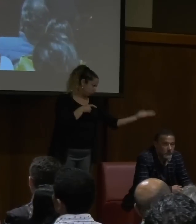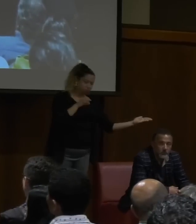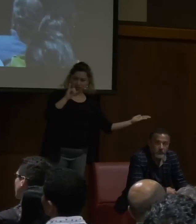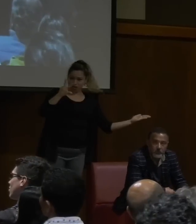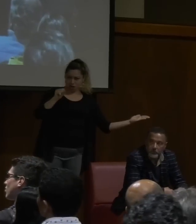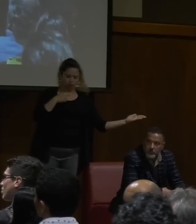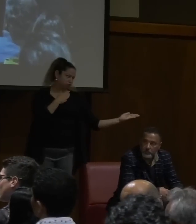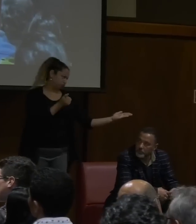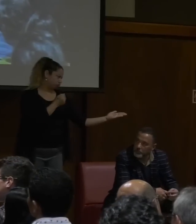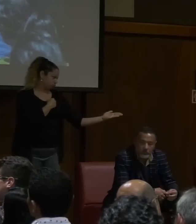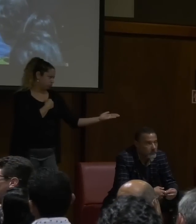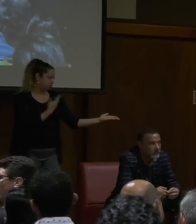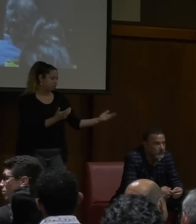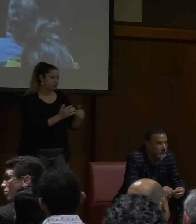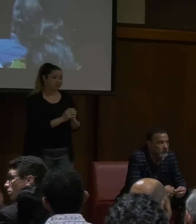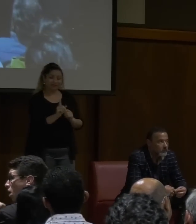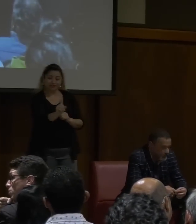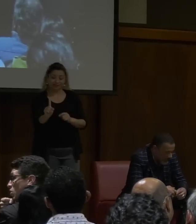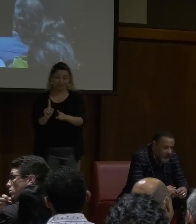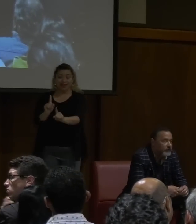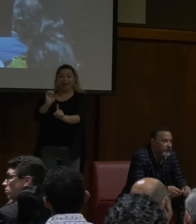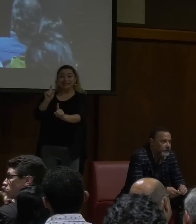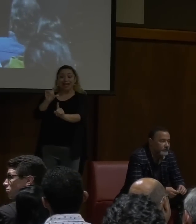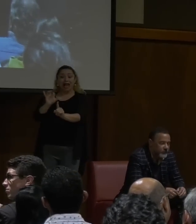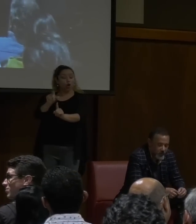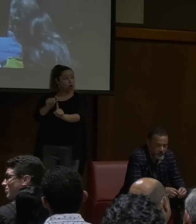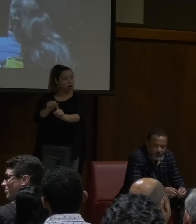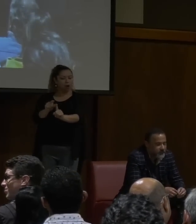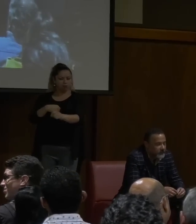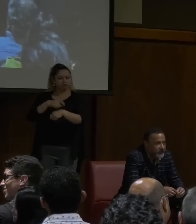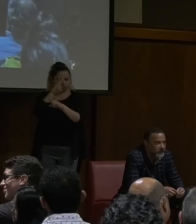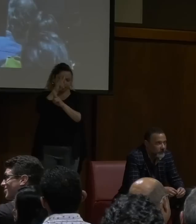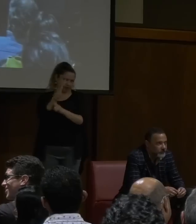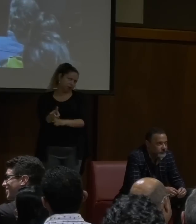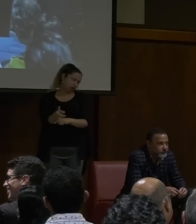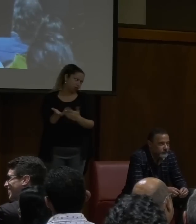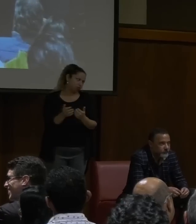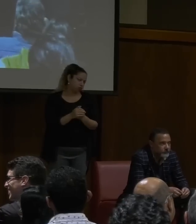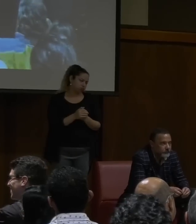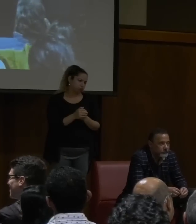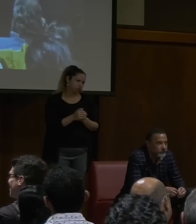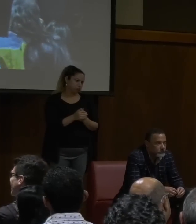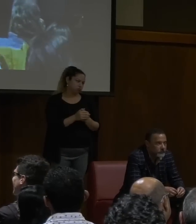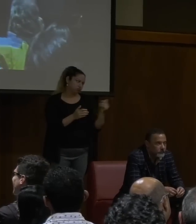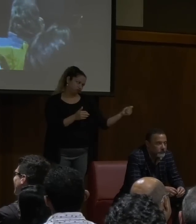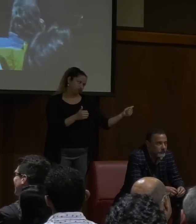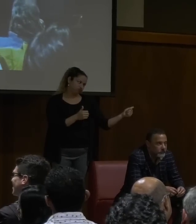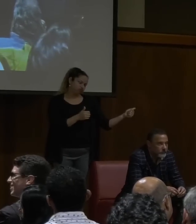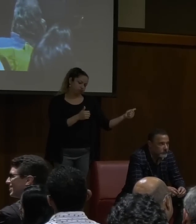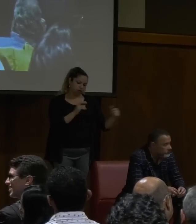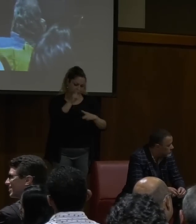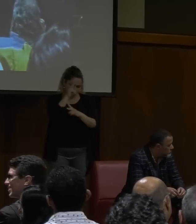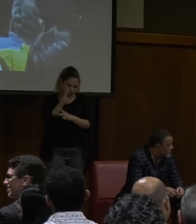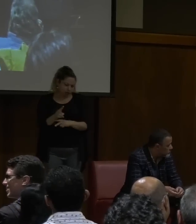más elegante porque, entre otras cosas, Escalona es nuestro y Escalona merece todo el respeto y toda la admiración. Pero